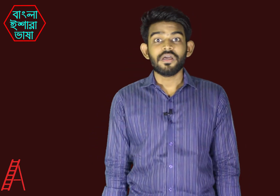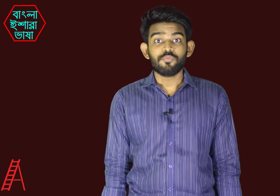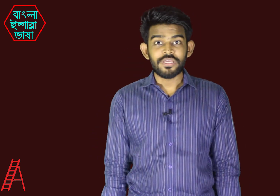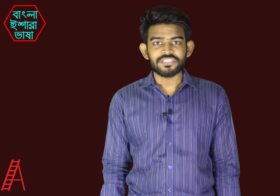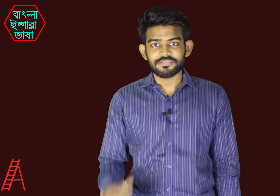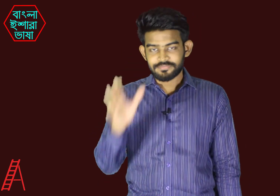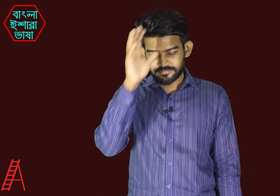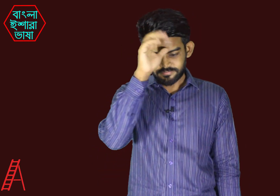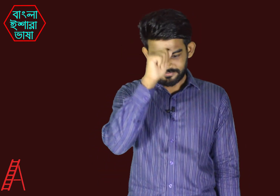পুলিশ,